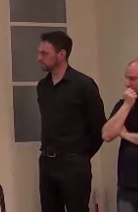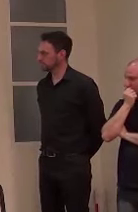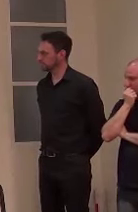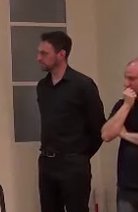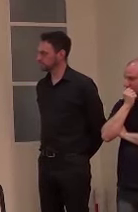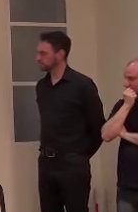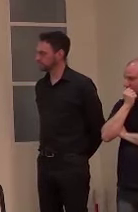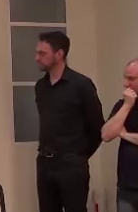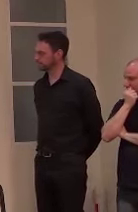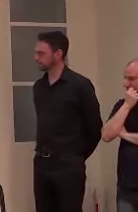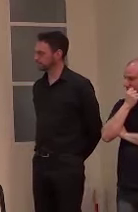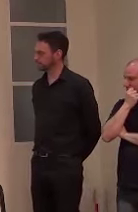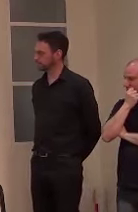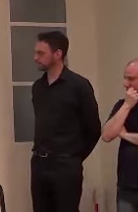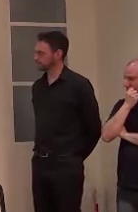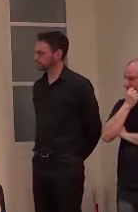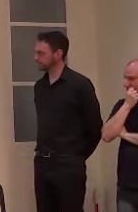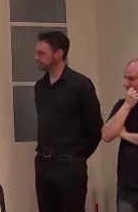ah